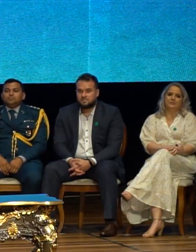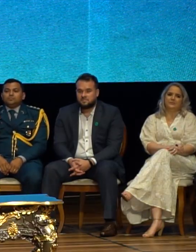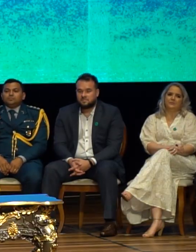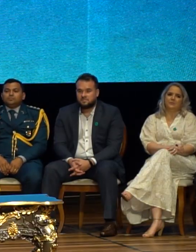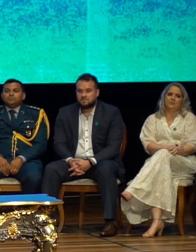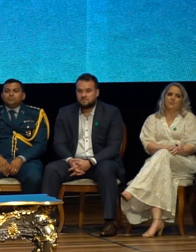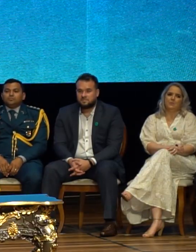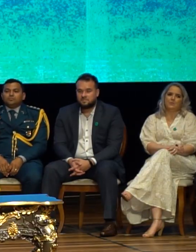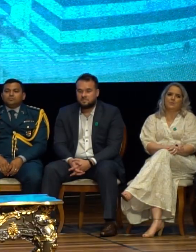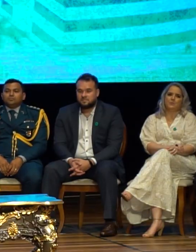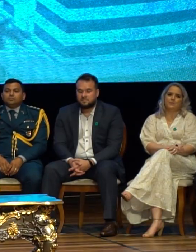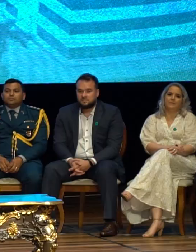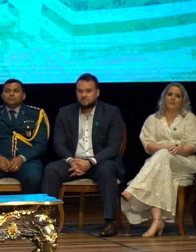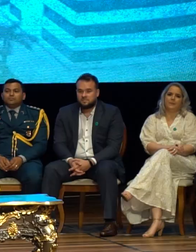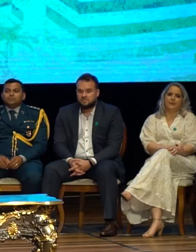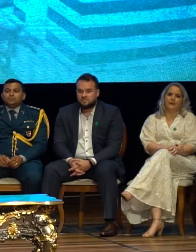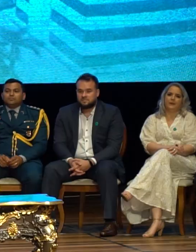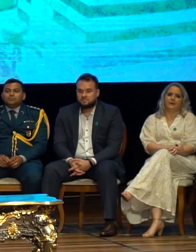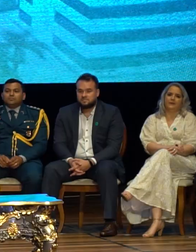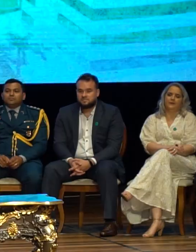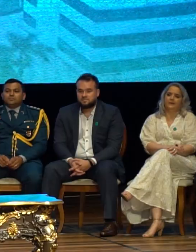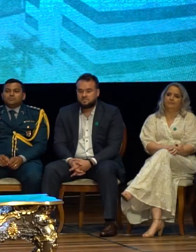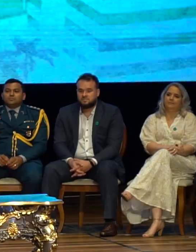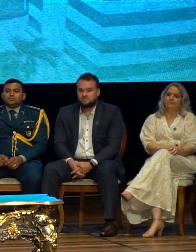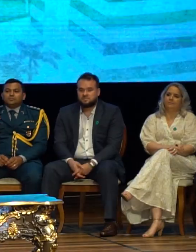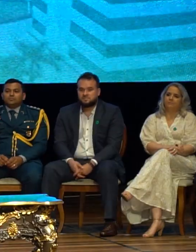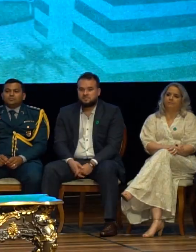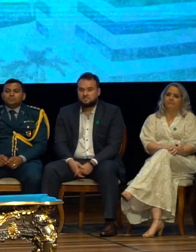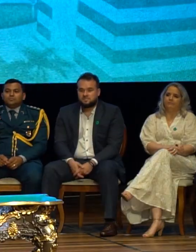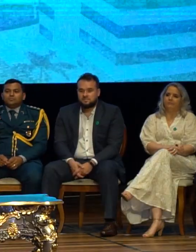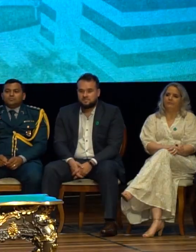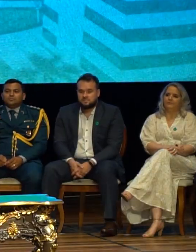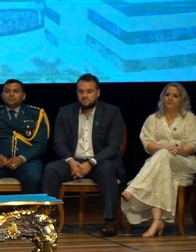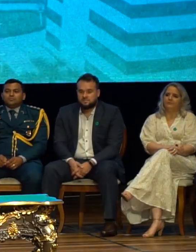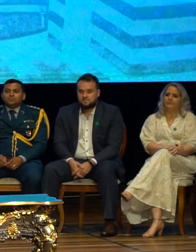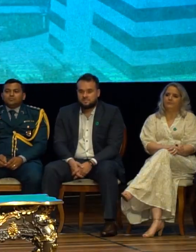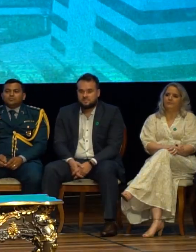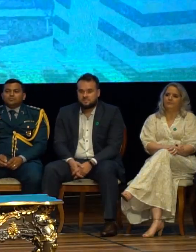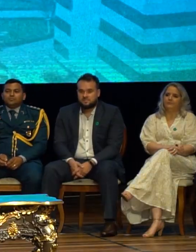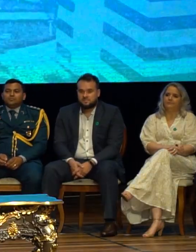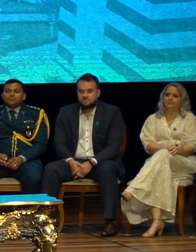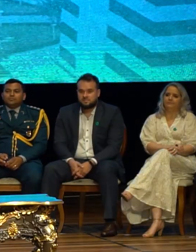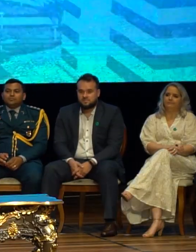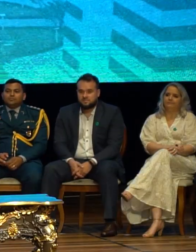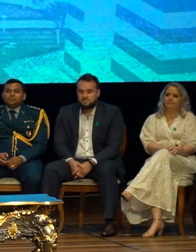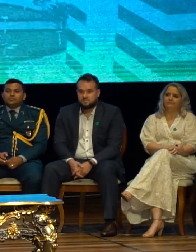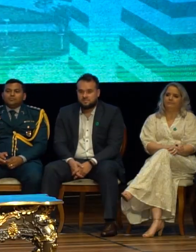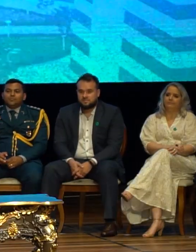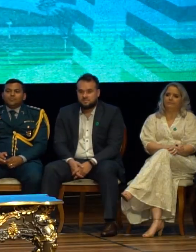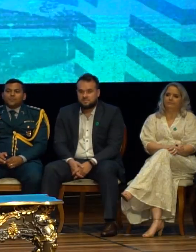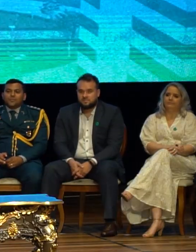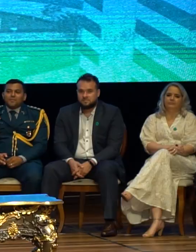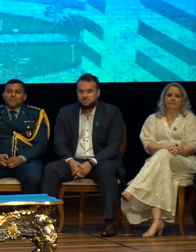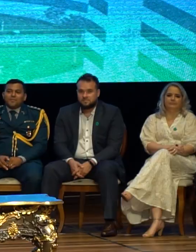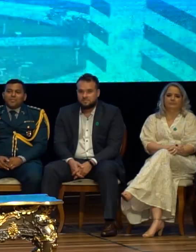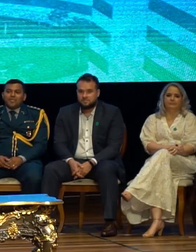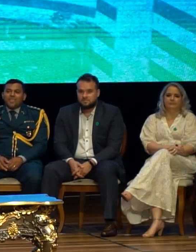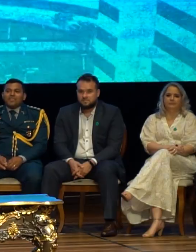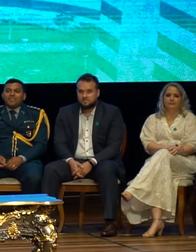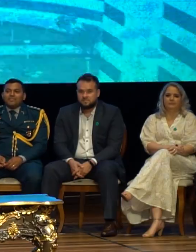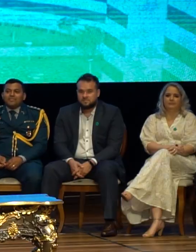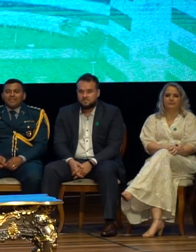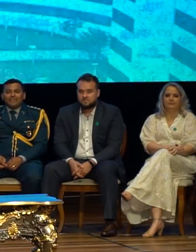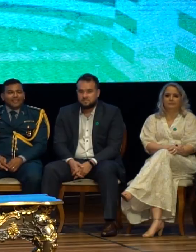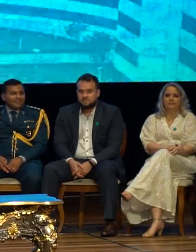como algo que vai contribuir muito para a gente fazer gestão pública daqui para frente, né? No que depender de mim, para auxiliar e apoiar o